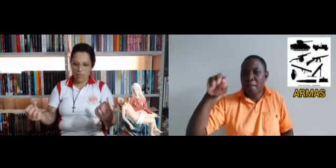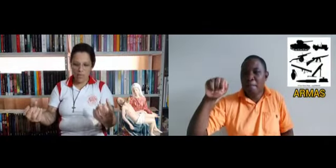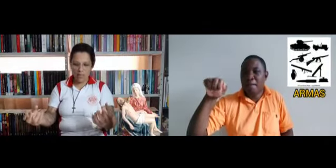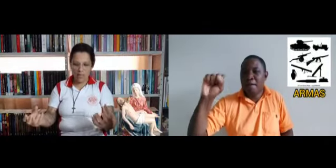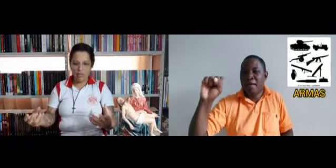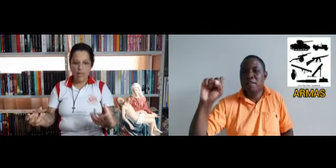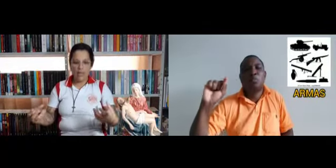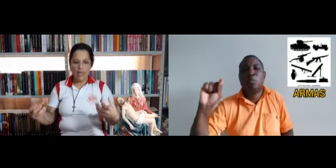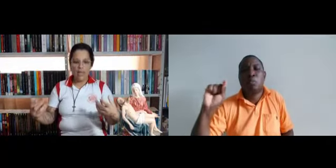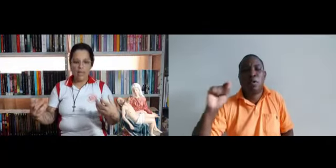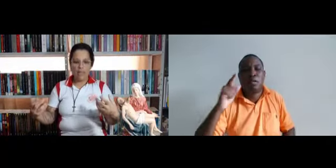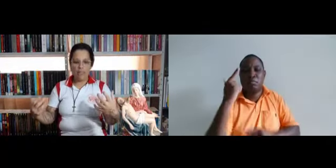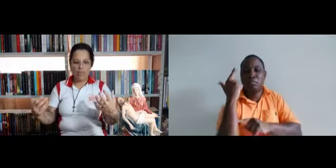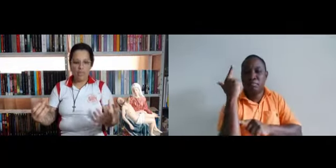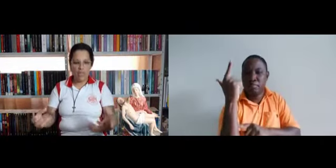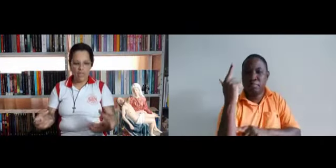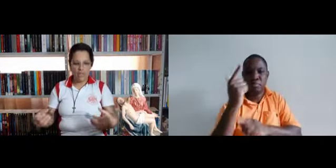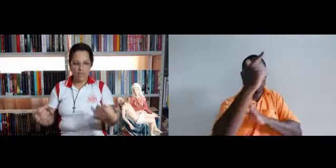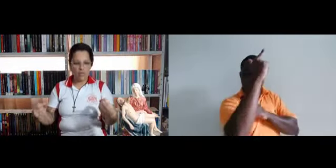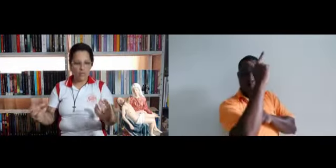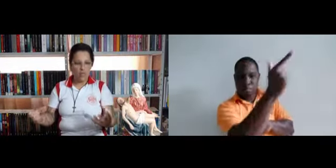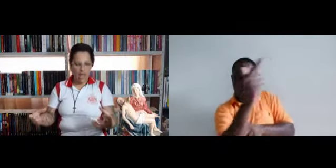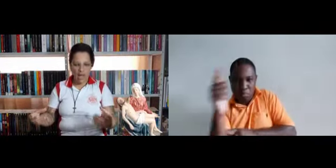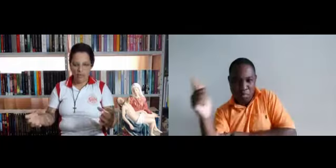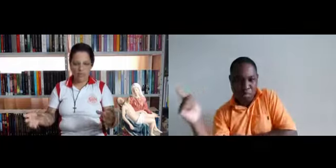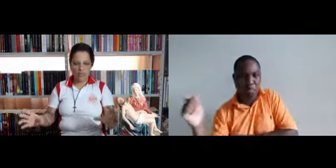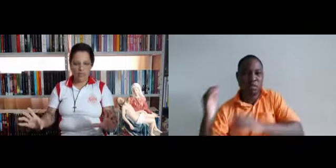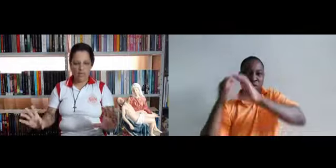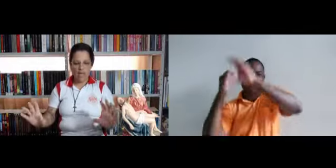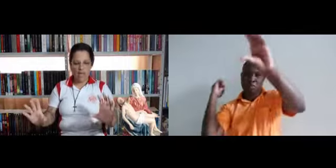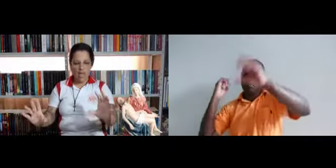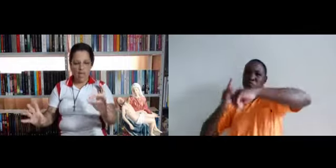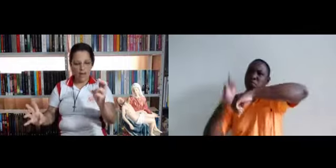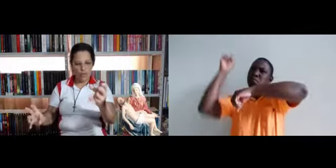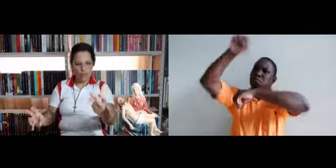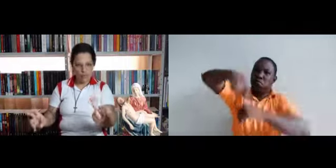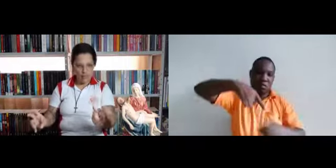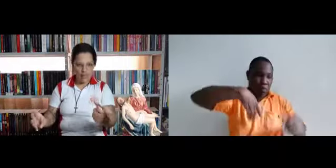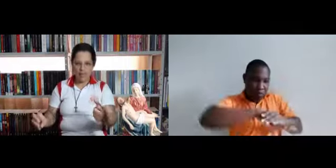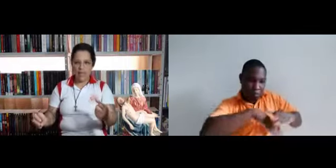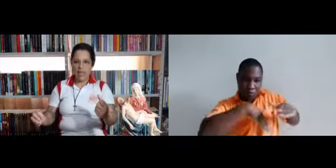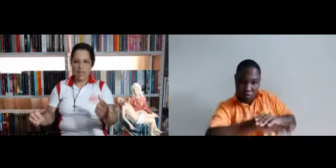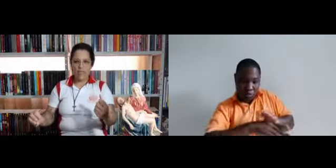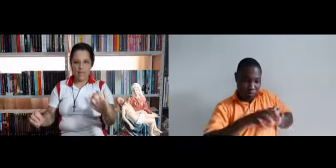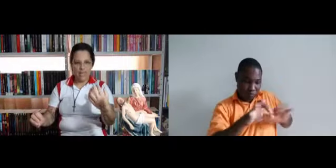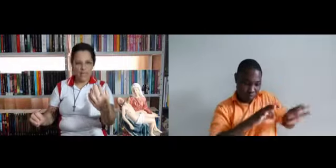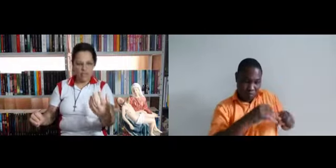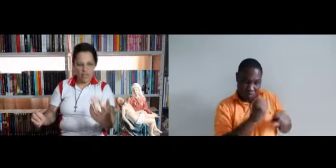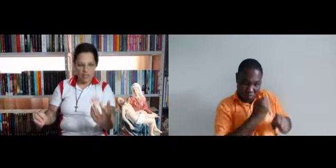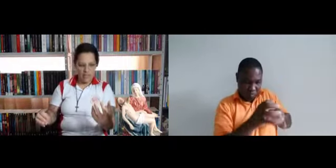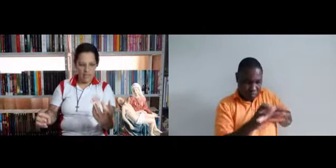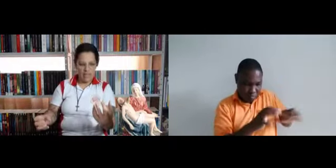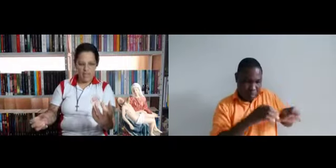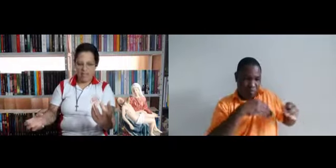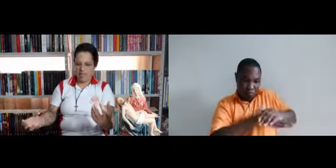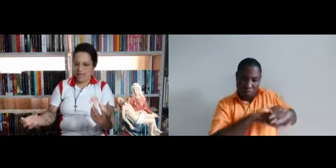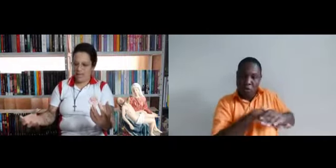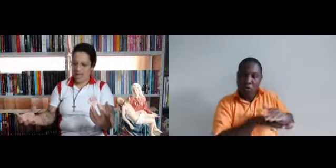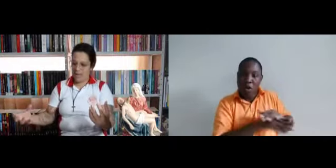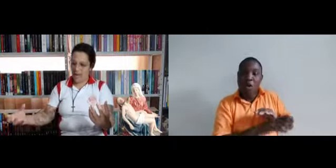de dominação política, social, enfim. A Rússia, ela pretendia